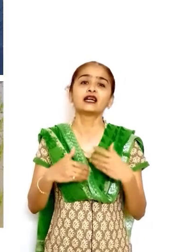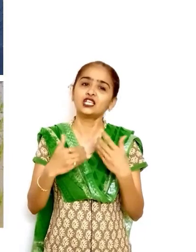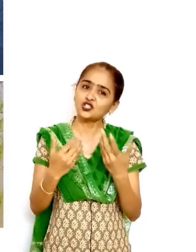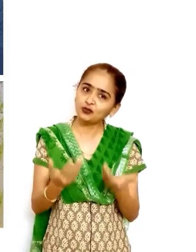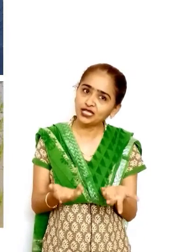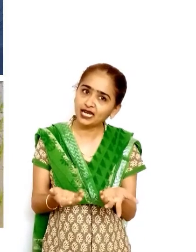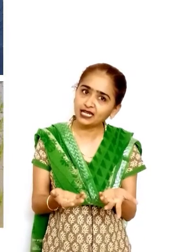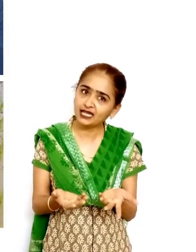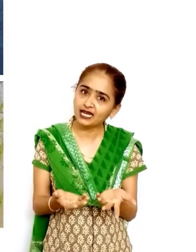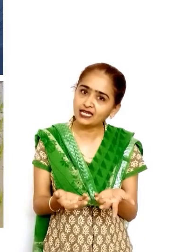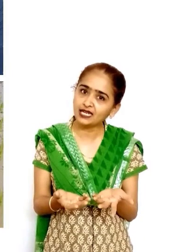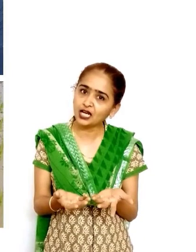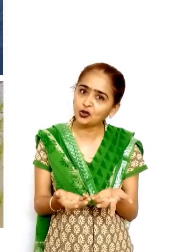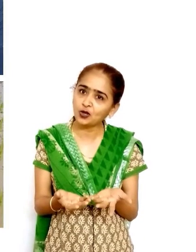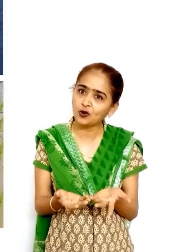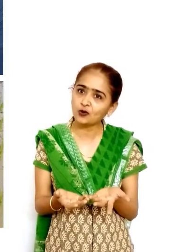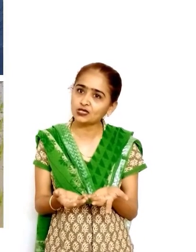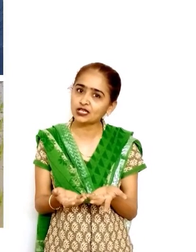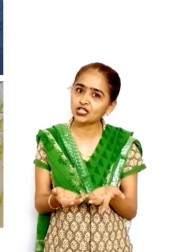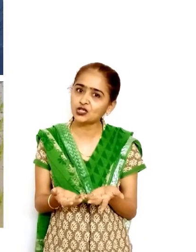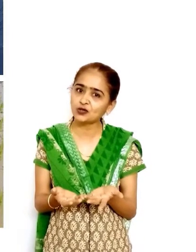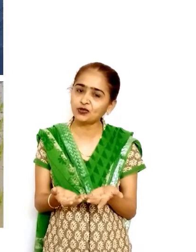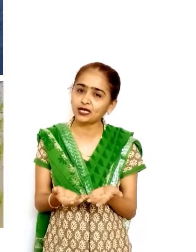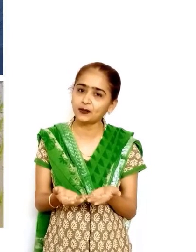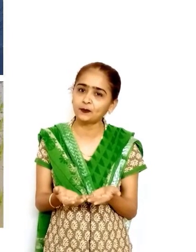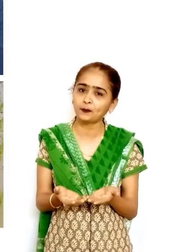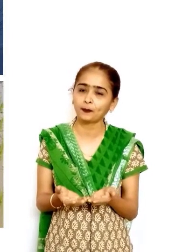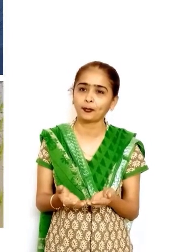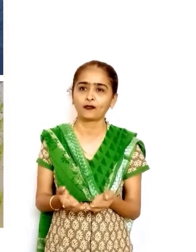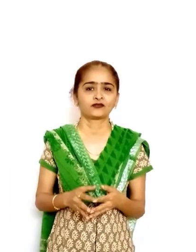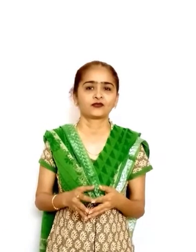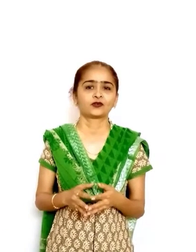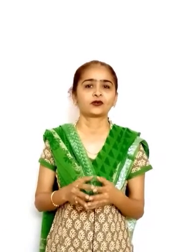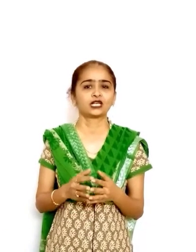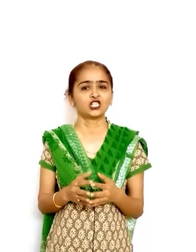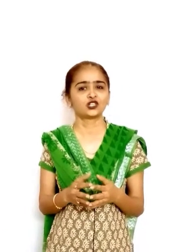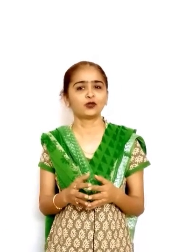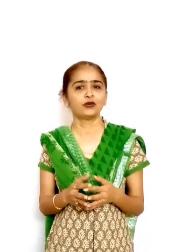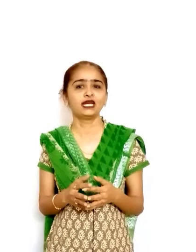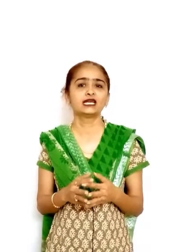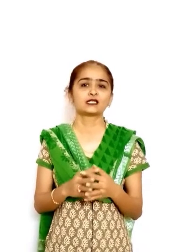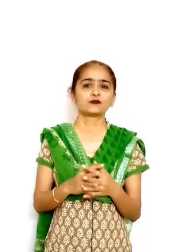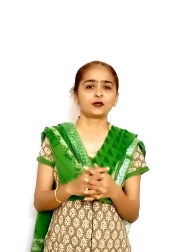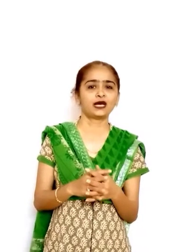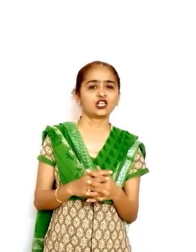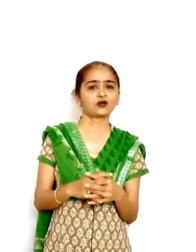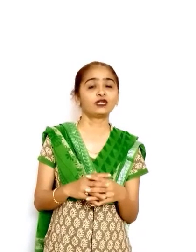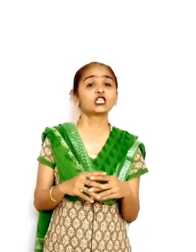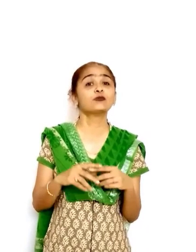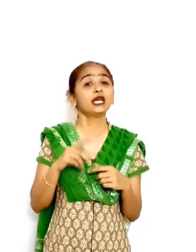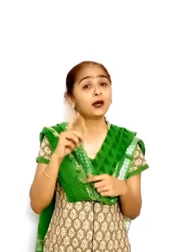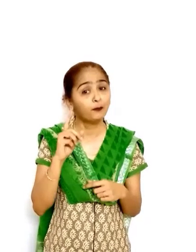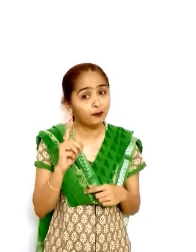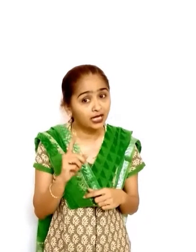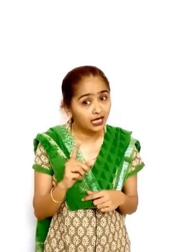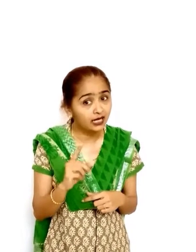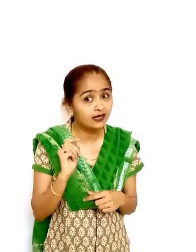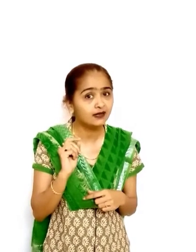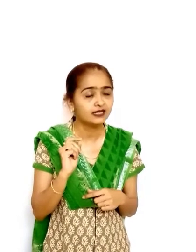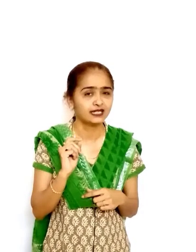कठिन शब्द देख लेते हैं कि इन लाइनों में कौन कौन से कठिन शब्द हैं। तो कठिन शब्द में सबसे पहला शब्द है इसमें मनहर,